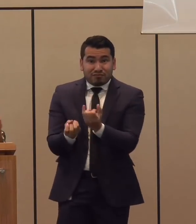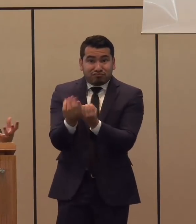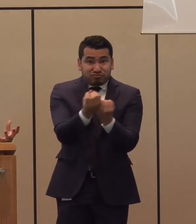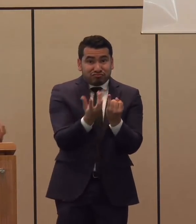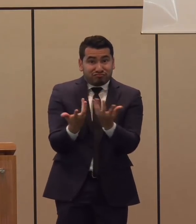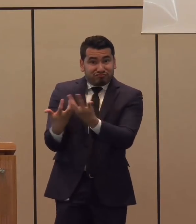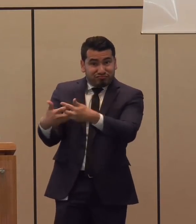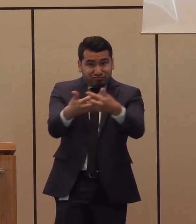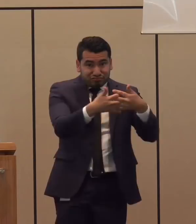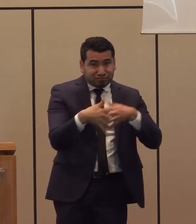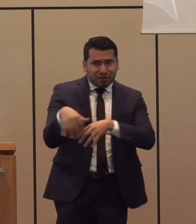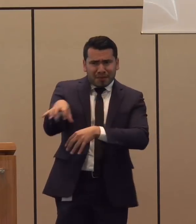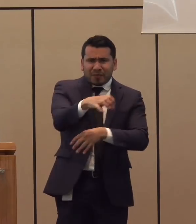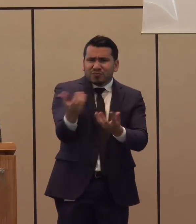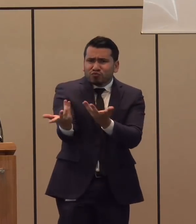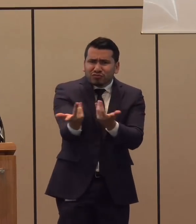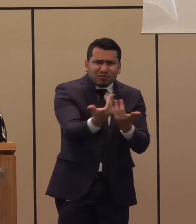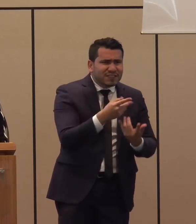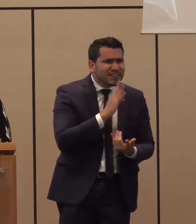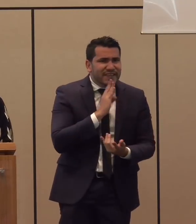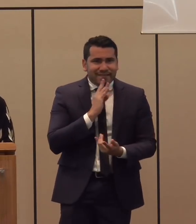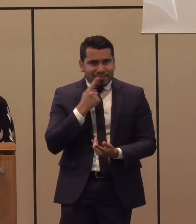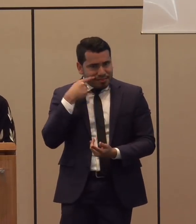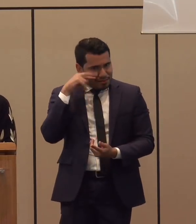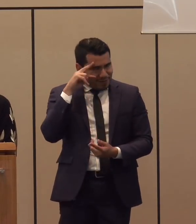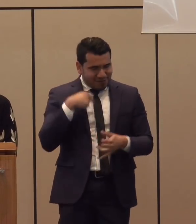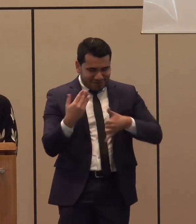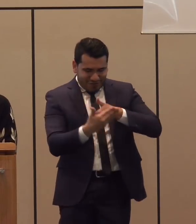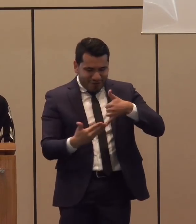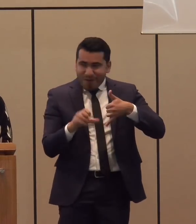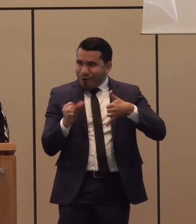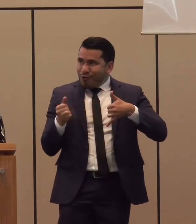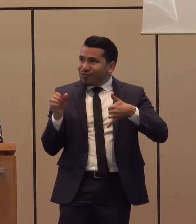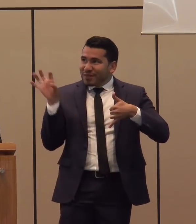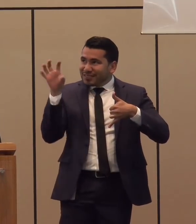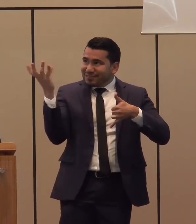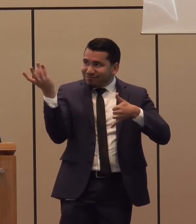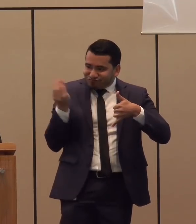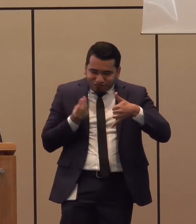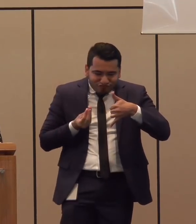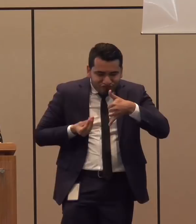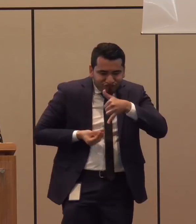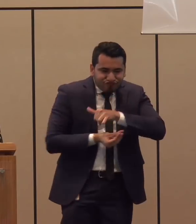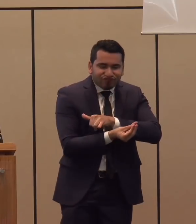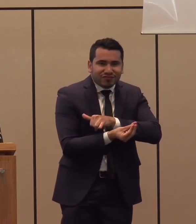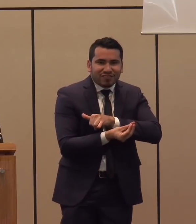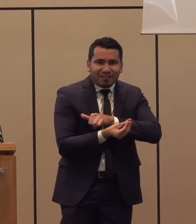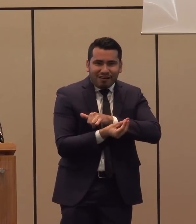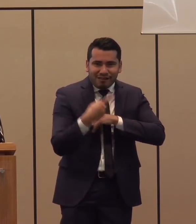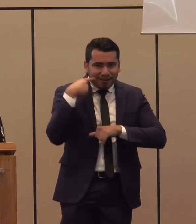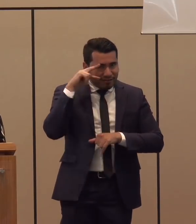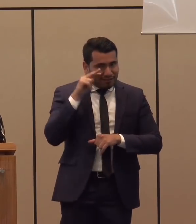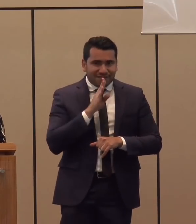misma industria la que sabe quién quiere son los que están entrando mercancía y como la están entrando y los resultados son impresionantes en estos